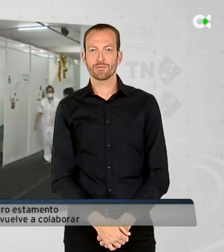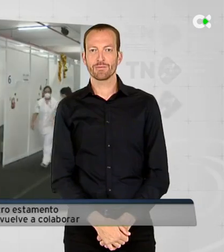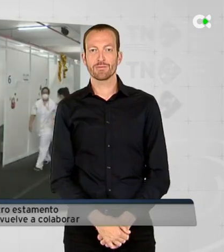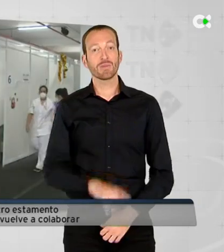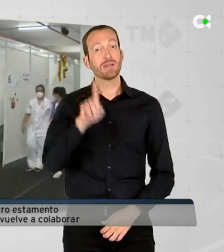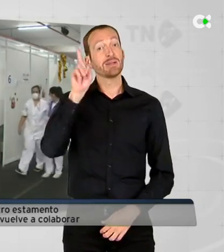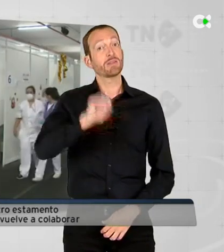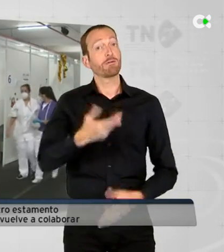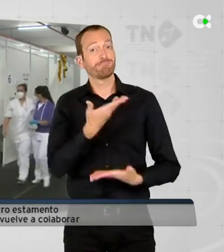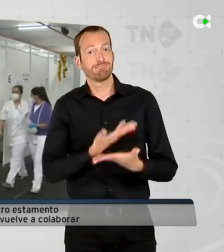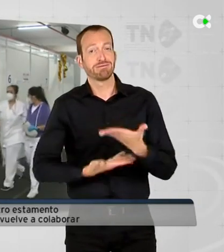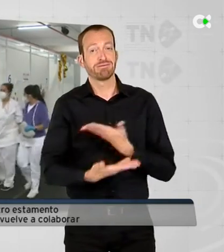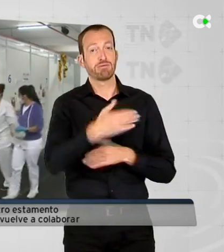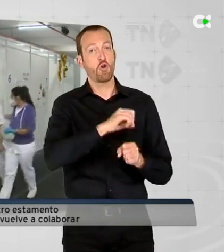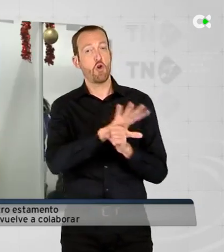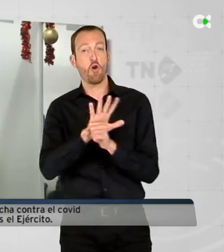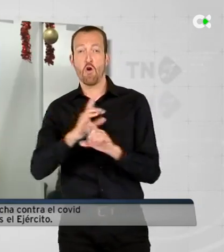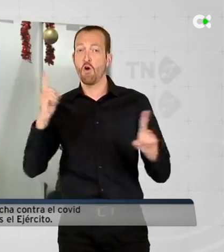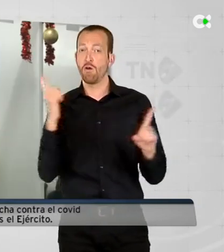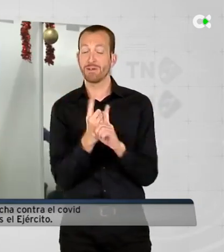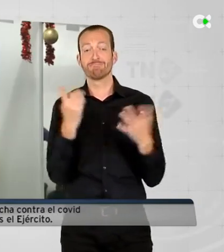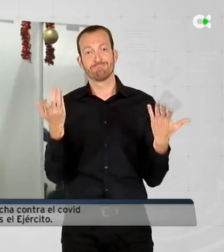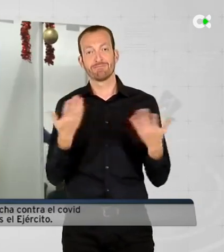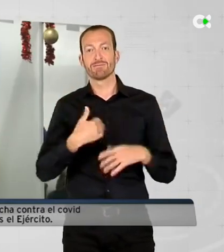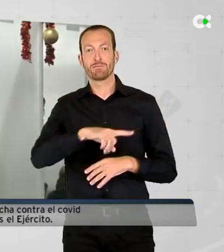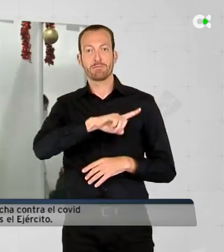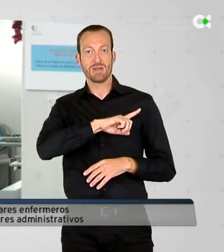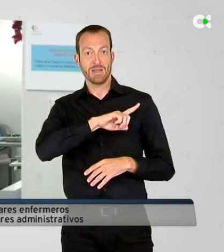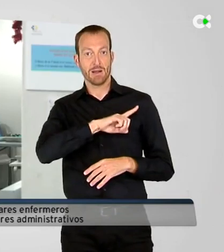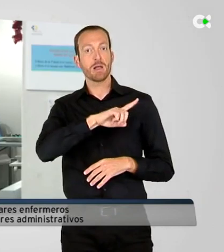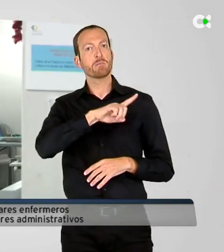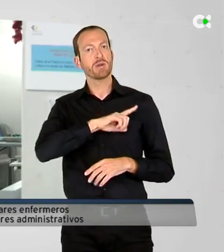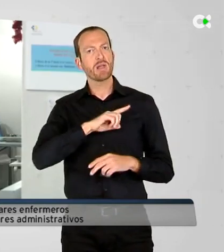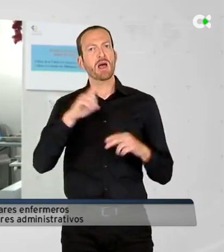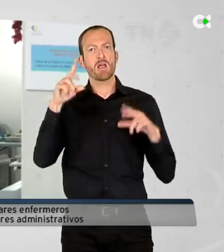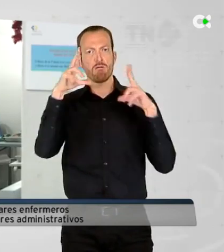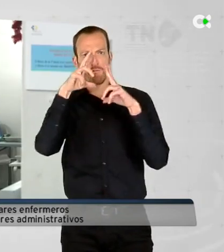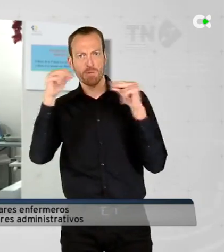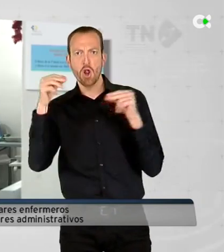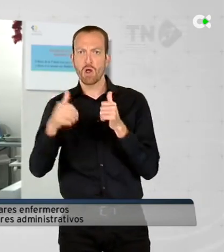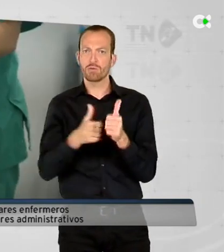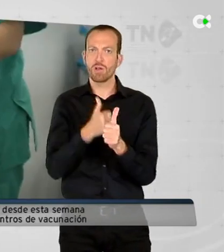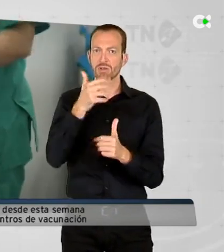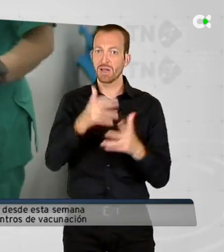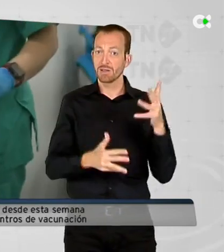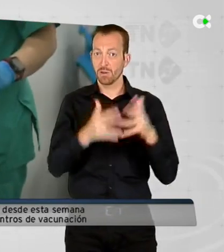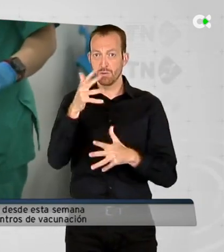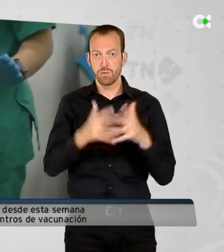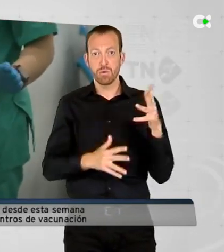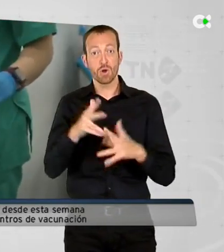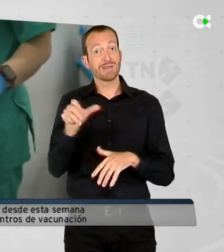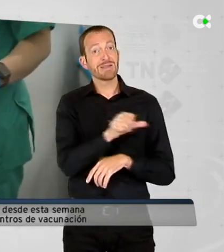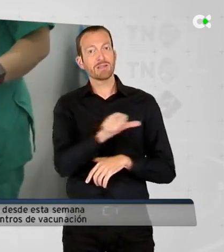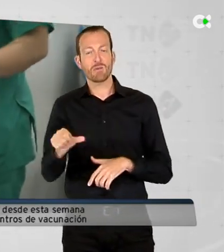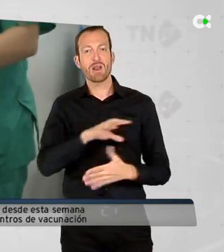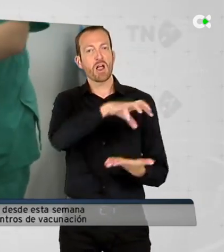otro vestamento que vuelve a colaborar en la lucha contra el COVID es el ejército militares enfermeros y auxiliares administrativos trabajan desde